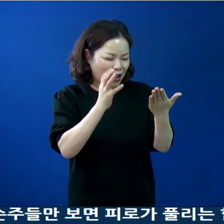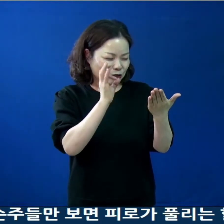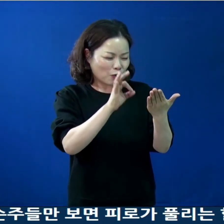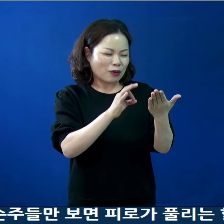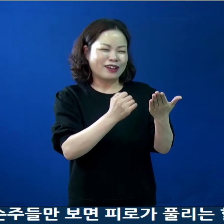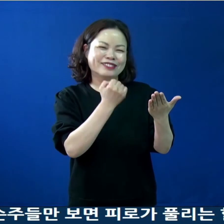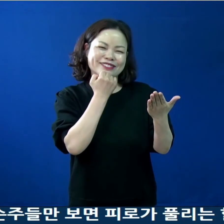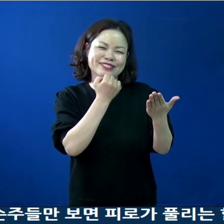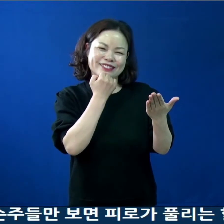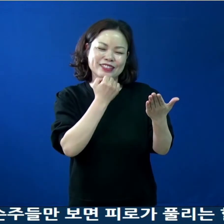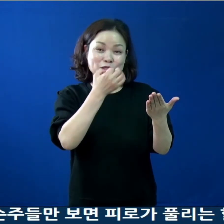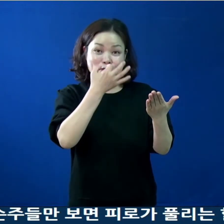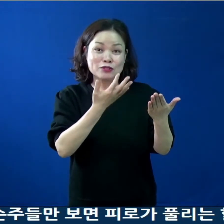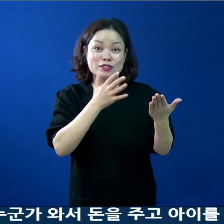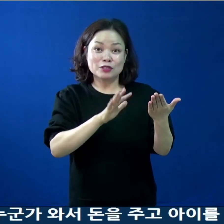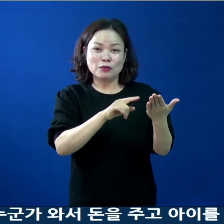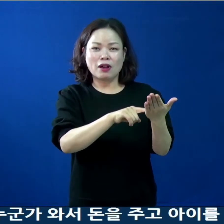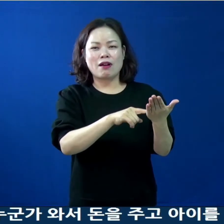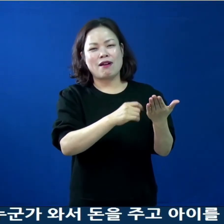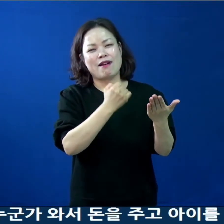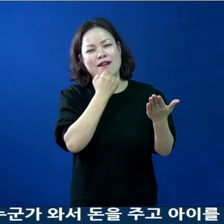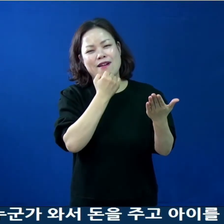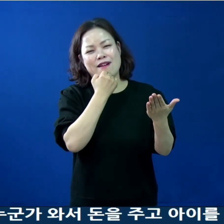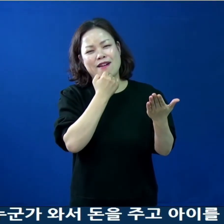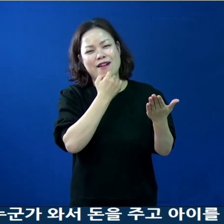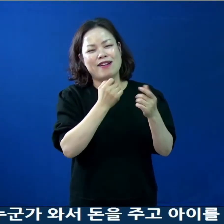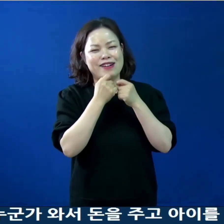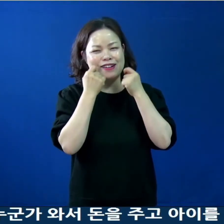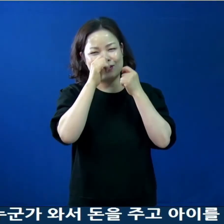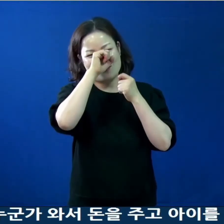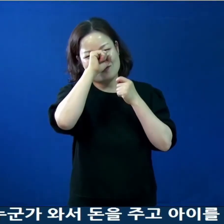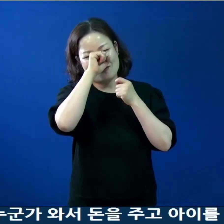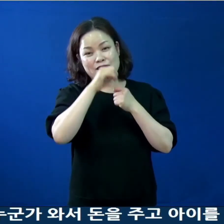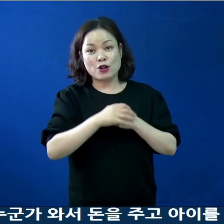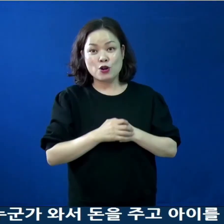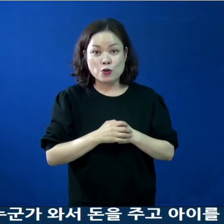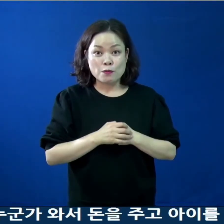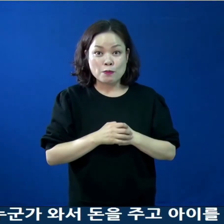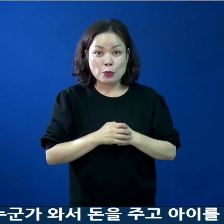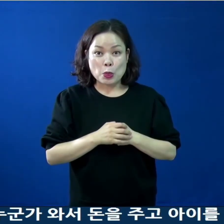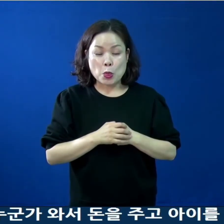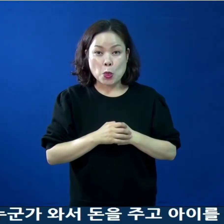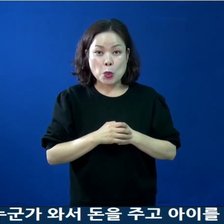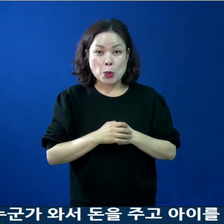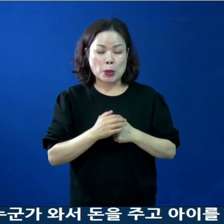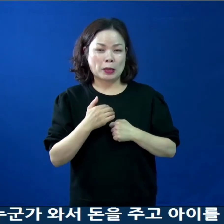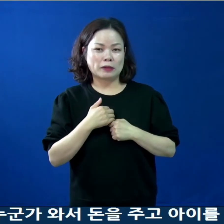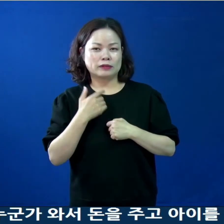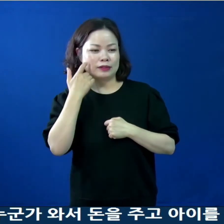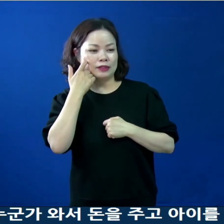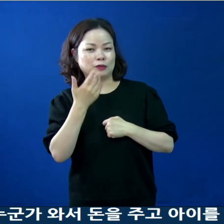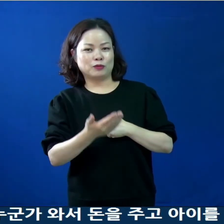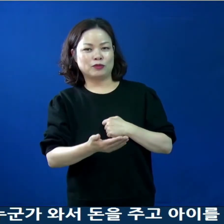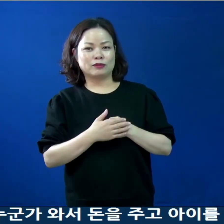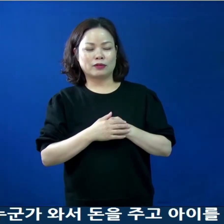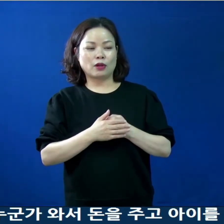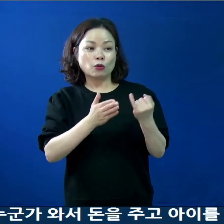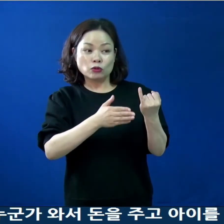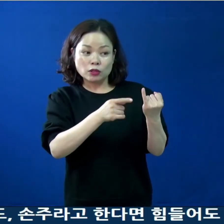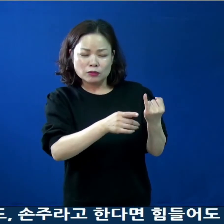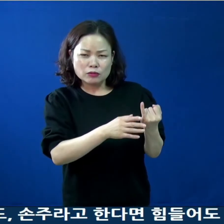나오신대. 그래서 막 이제 그 얘기를 들으면서 제가 저도 모르게 이런 질문했습니다.